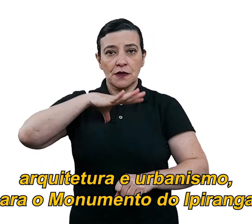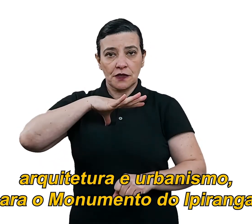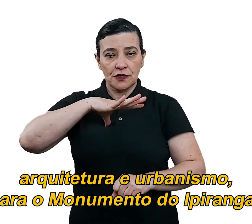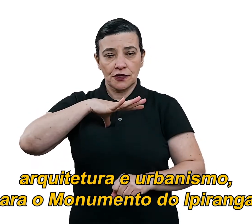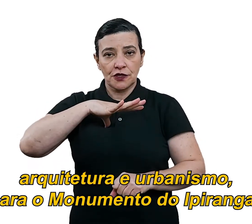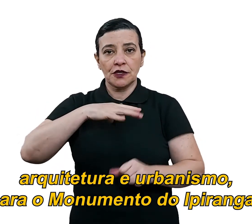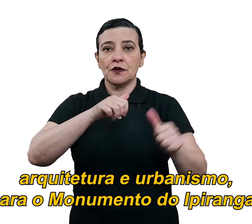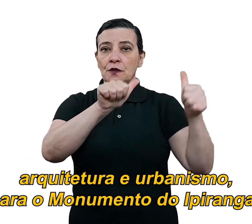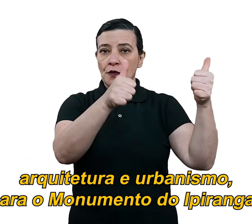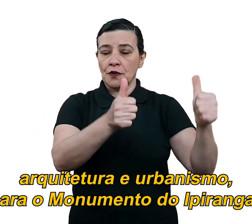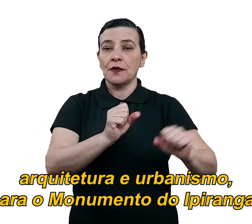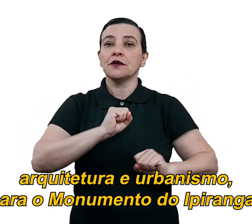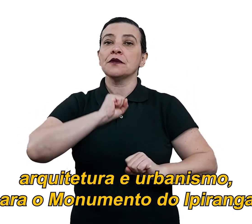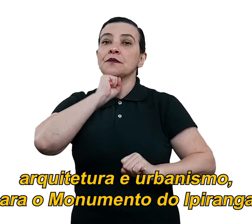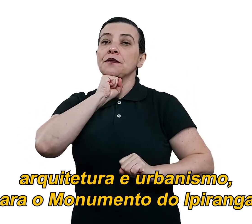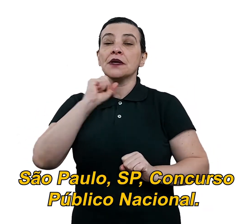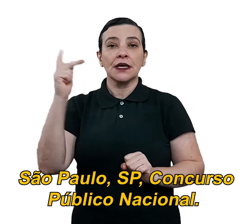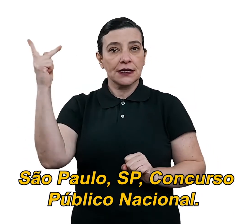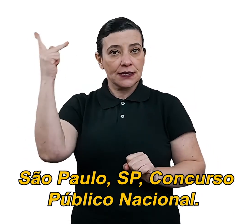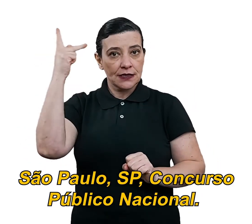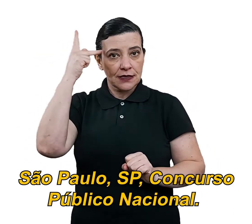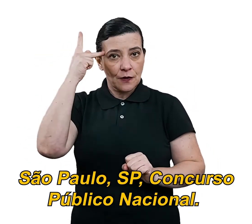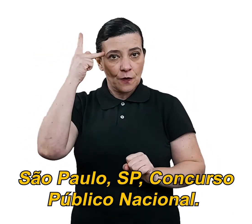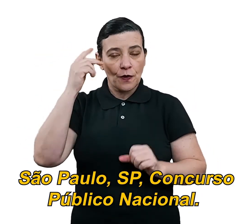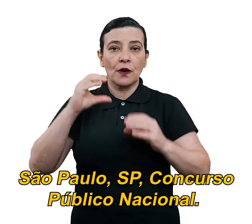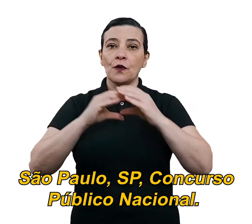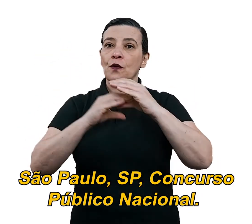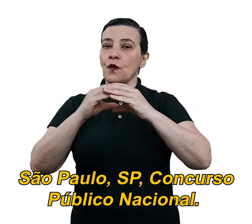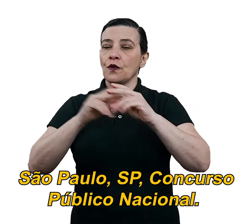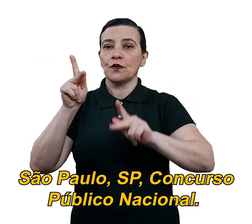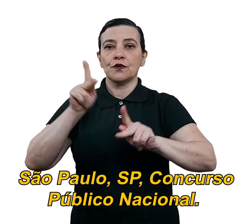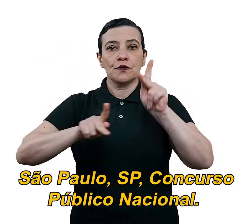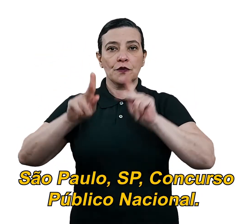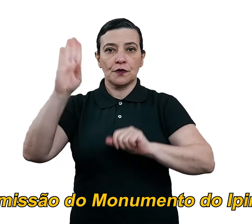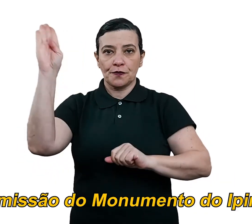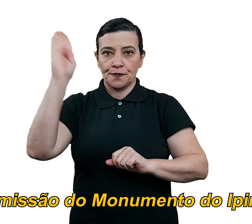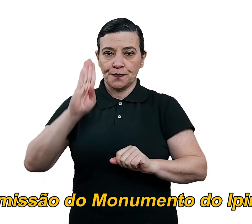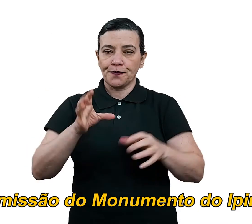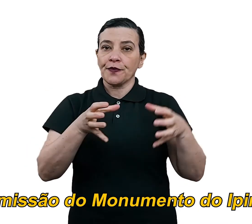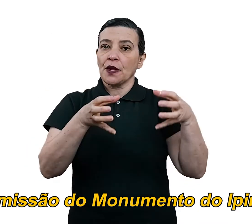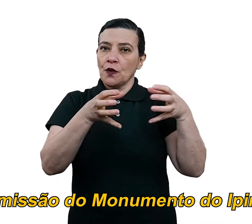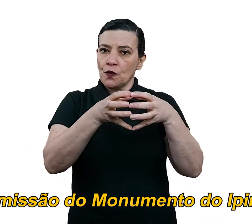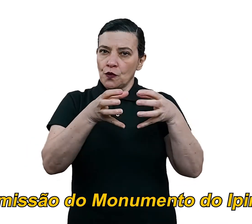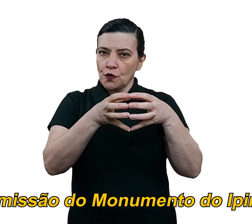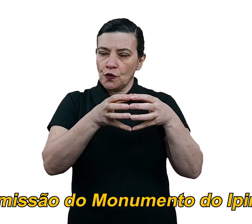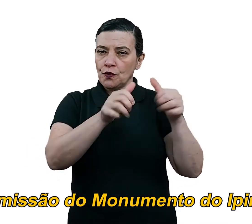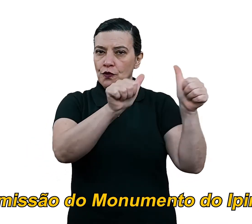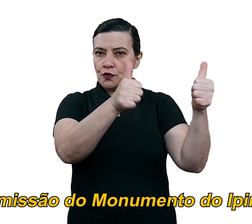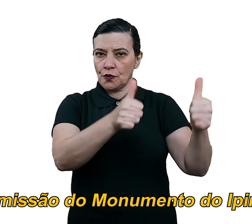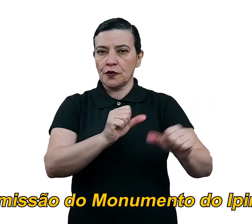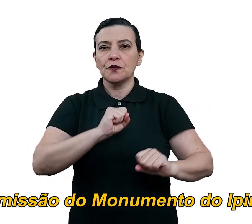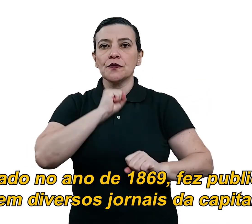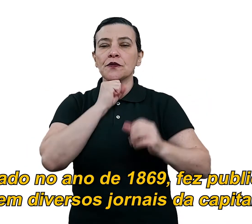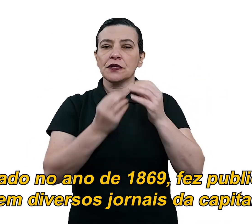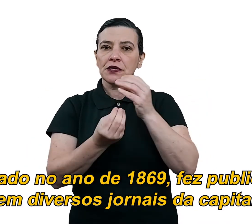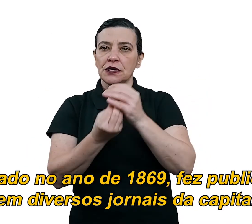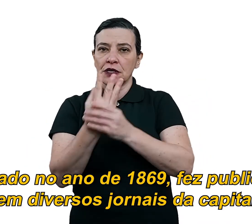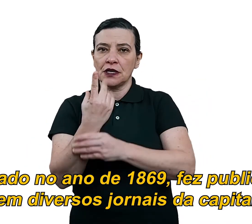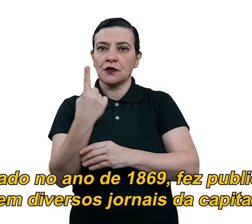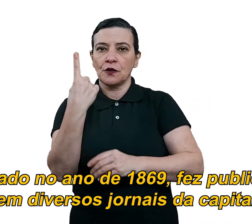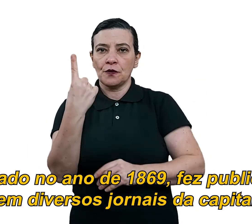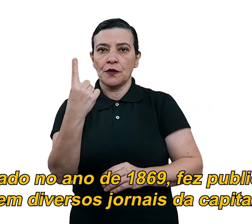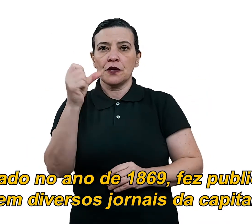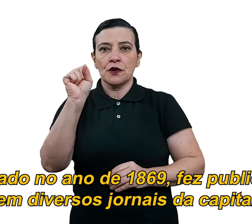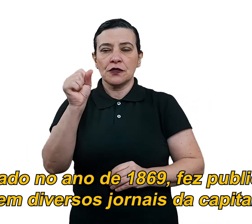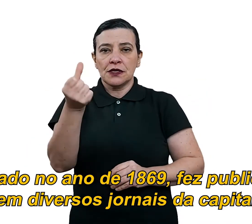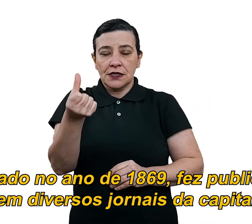e Urbanismo para o Monumento do Ipiranga, São Paulo, SP, Concurso Público Nacional. A Comissão do Monumento do Ipiranga, criado no